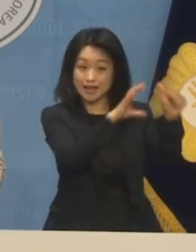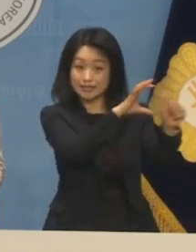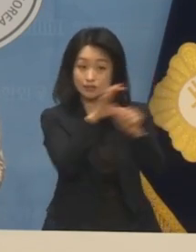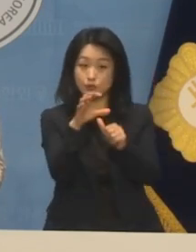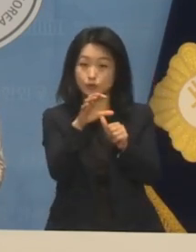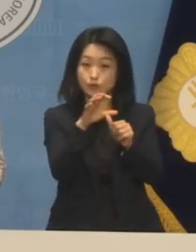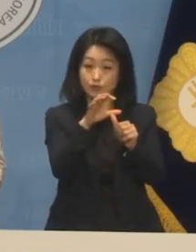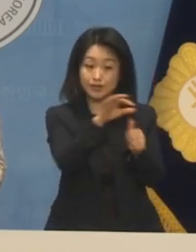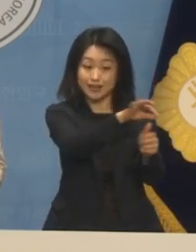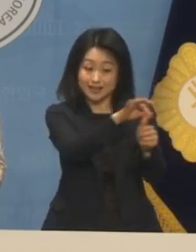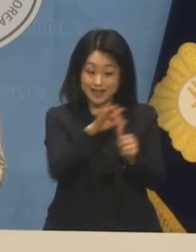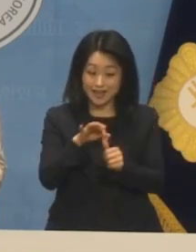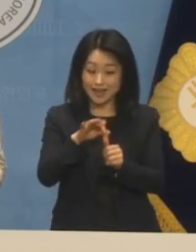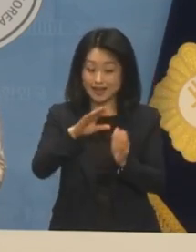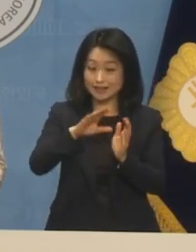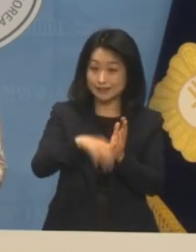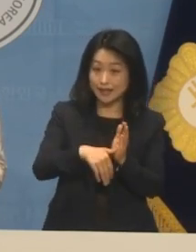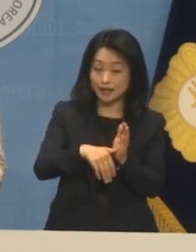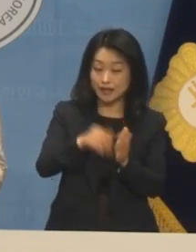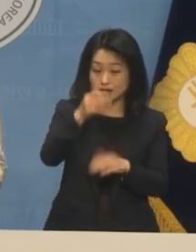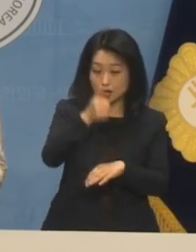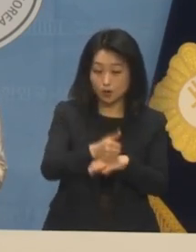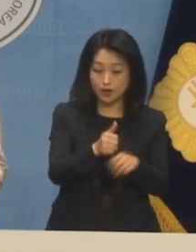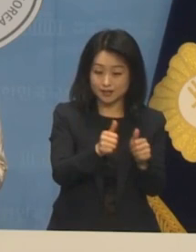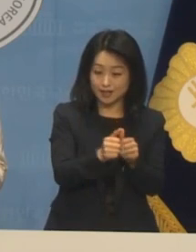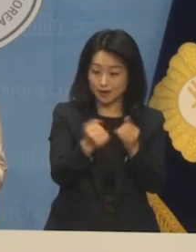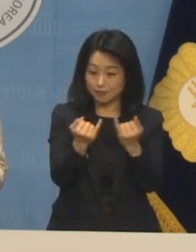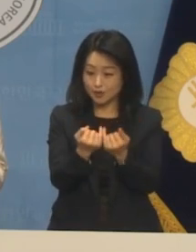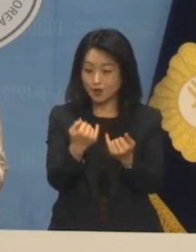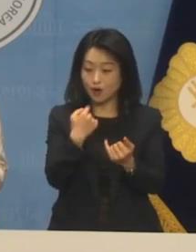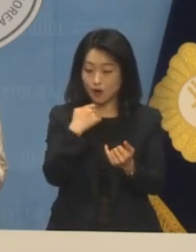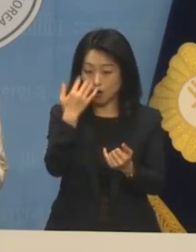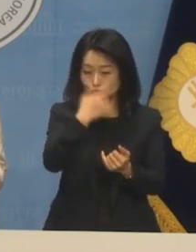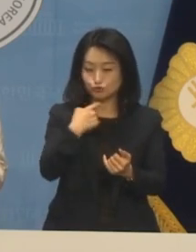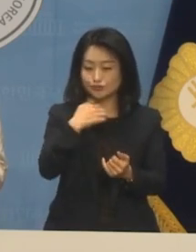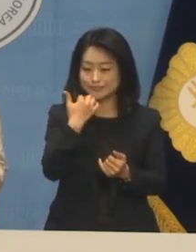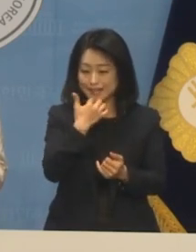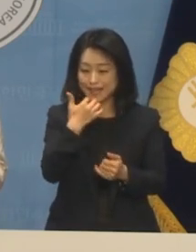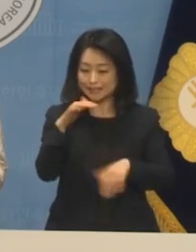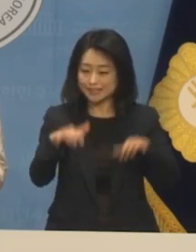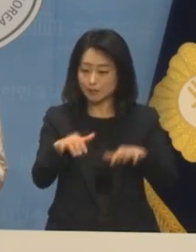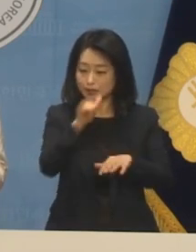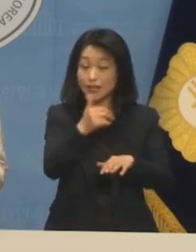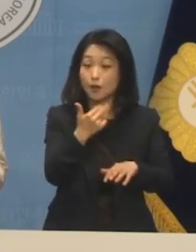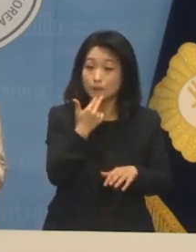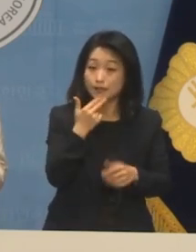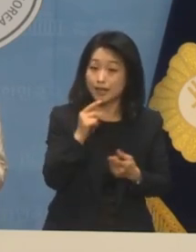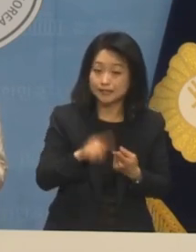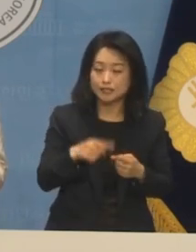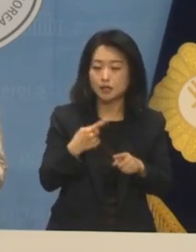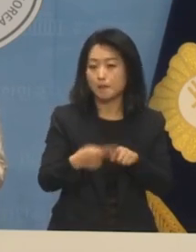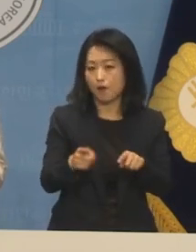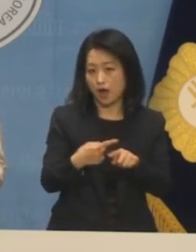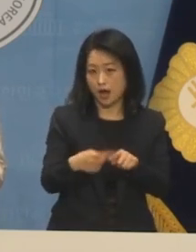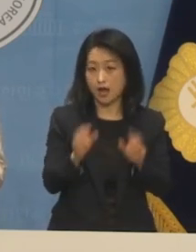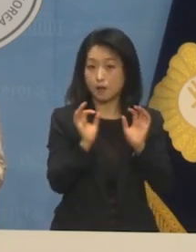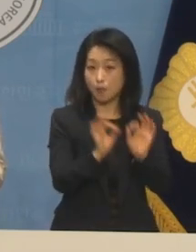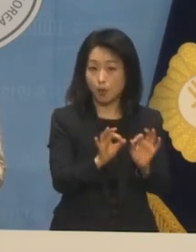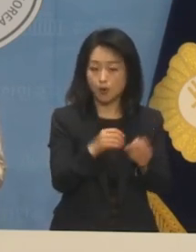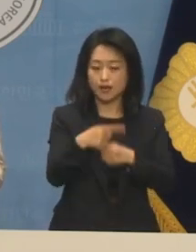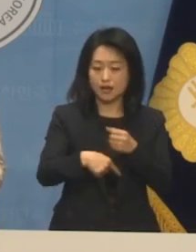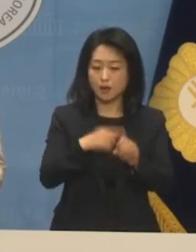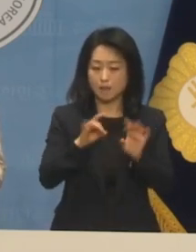경우 채용 결과가 성별이나 인종 등에서 편향되지 않았는지 여부를 평가해